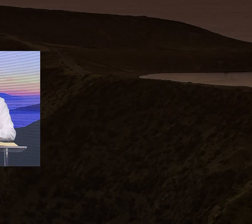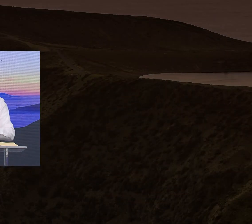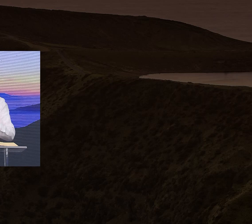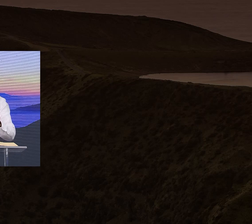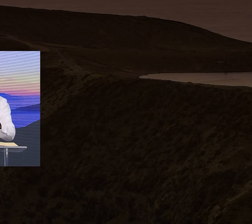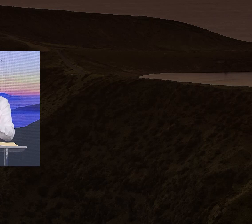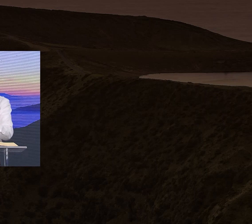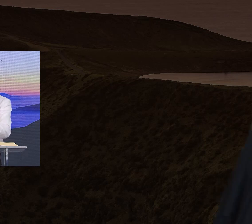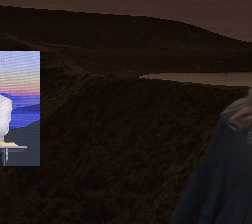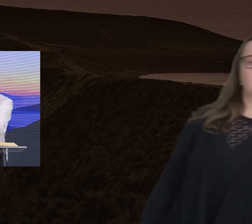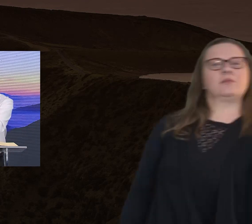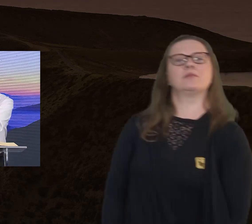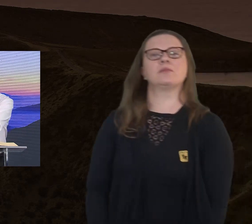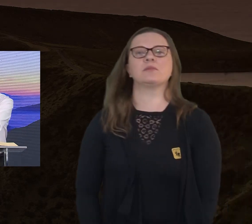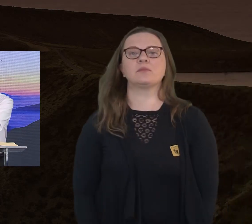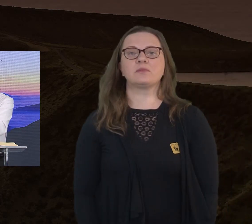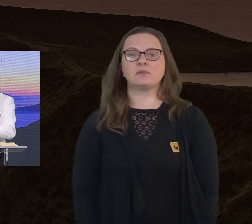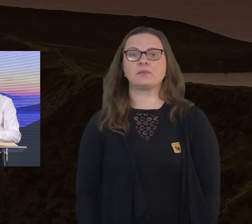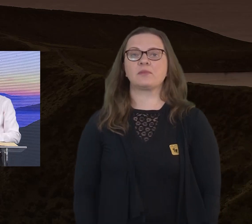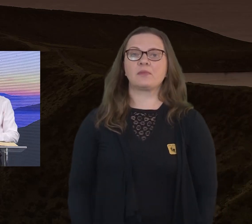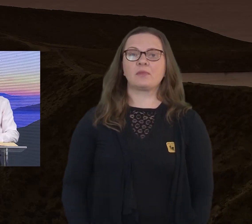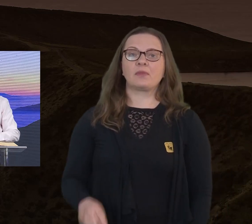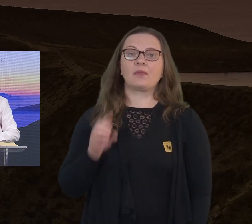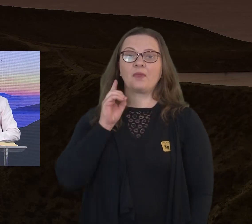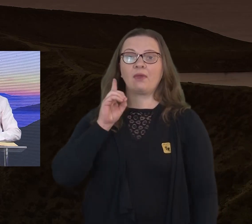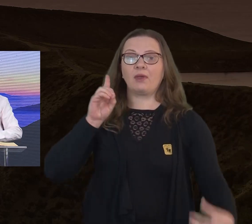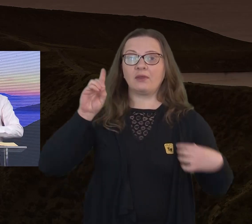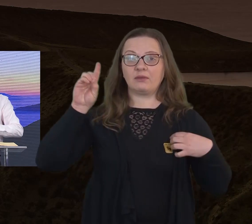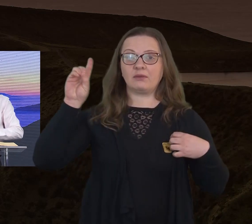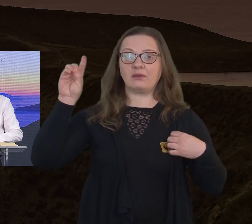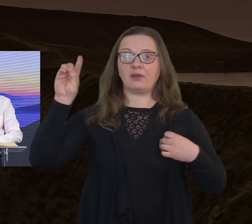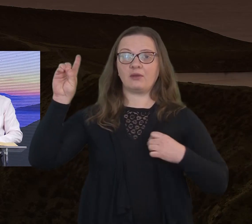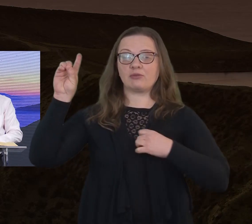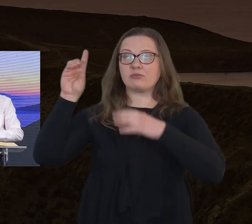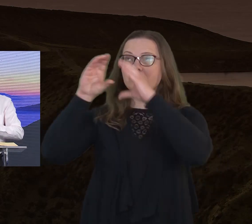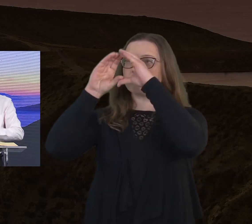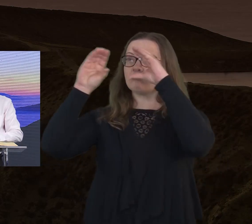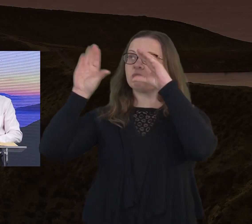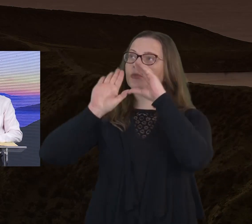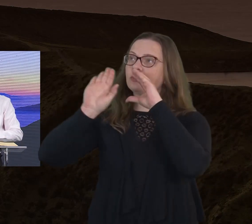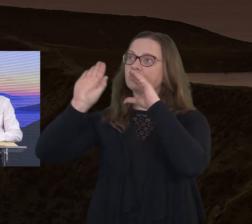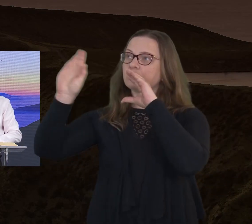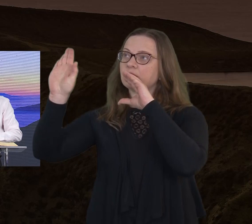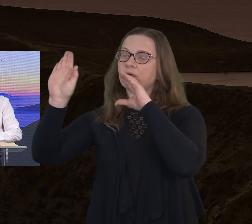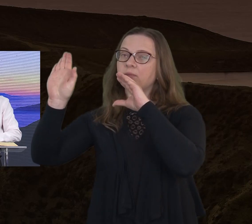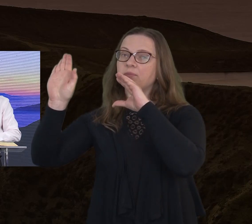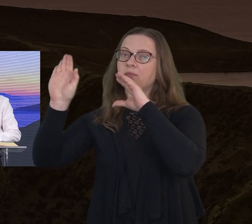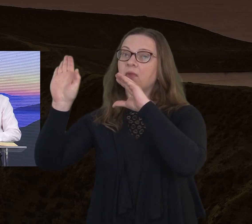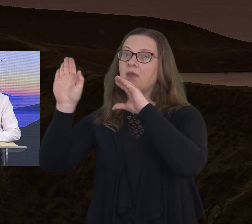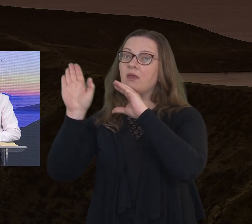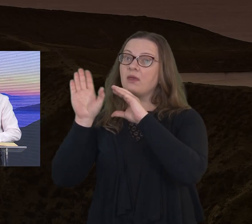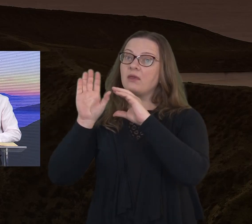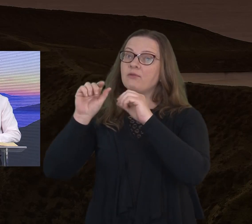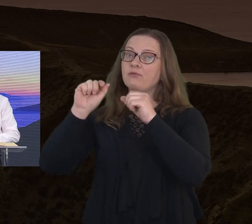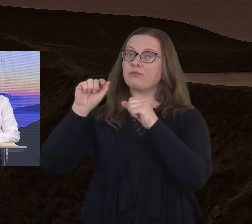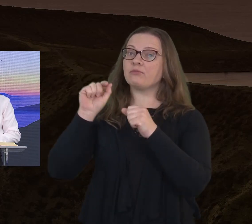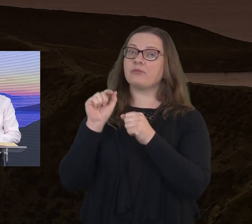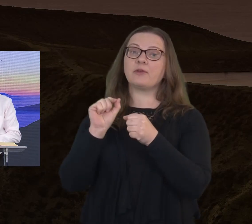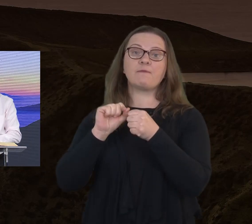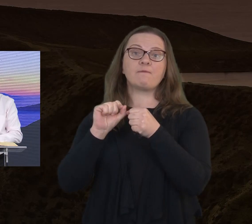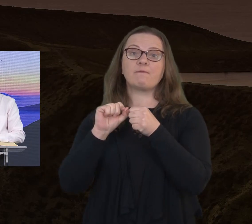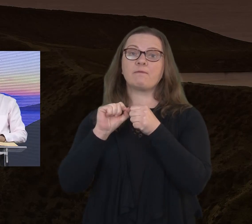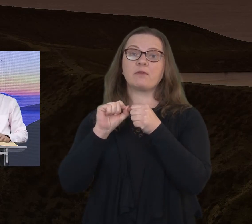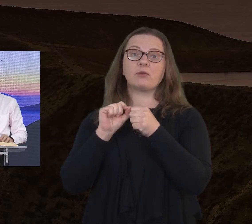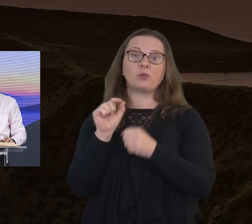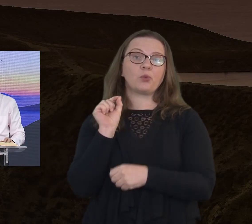Deus deixou um pouco essa pendência de lado, Deus foi restaurar a criação aqui na terra.